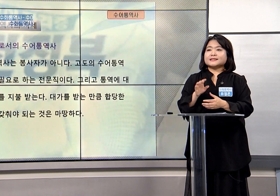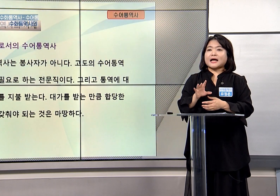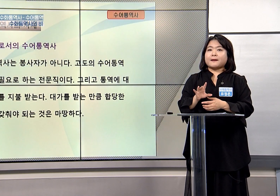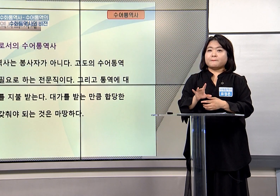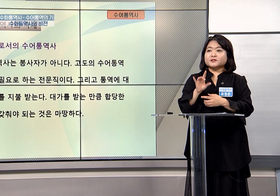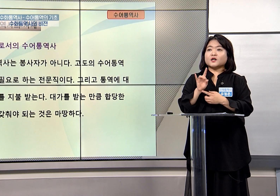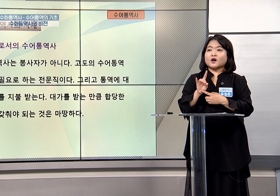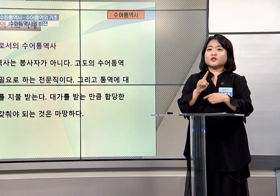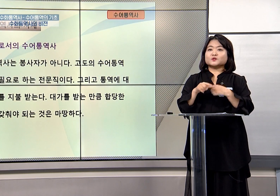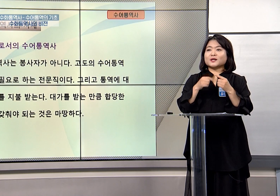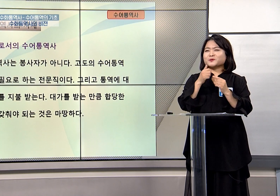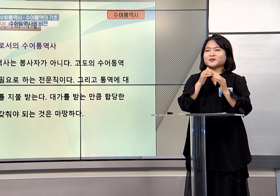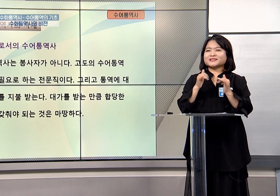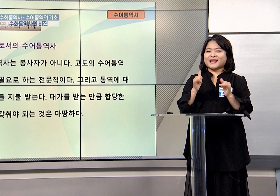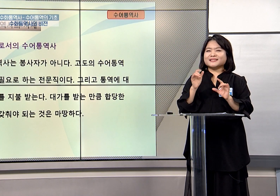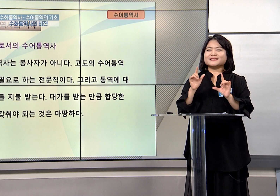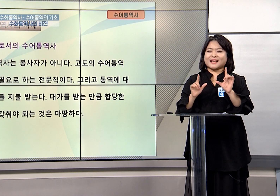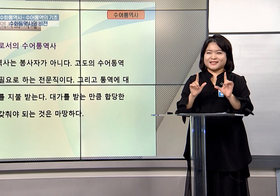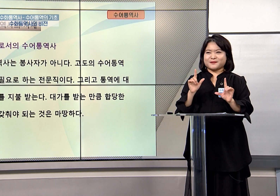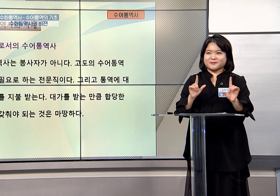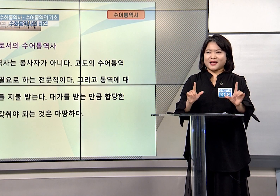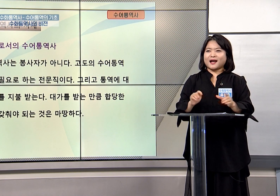자, 먼저 수화통역사의 자세입니다.